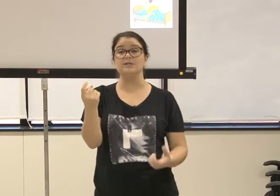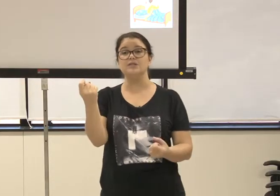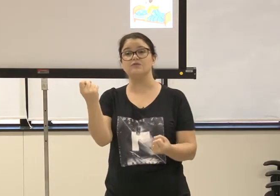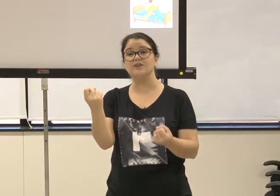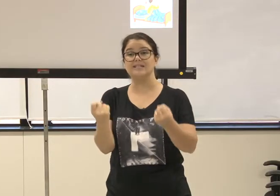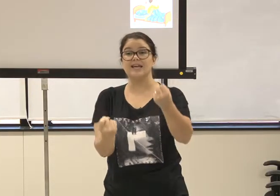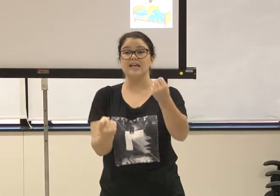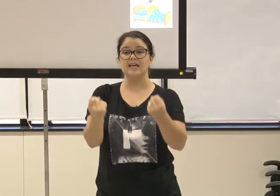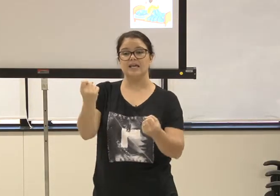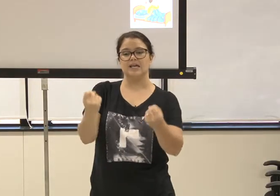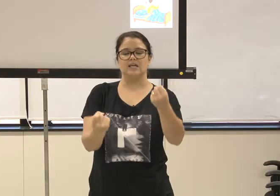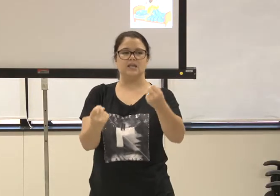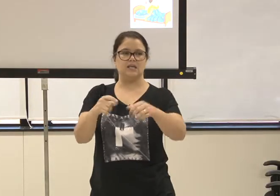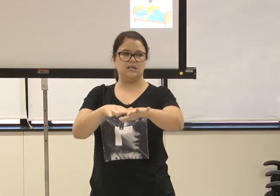preciso fazer isso.